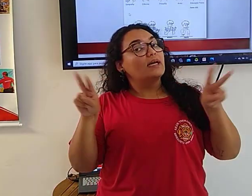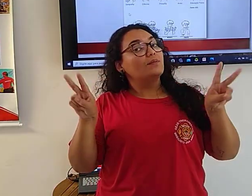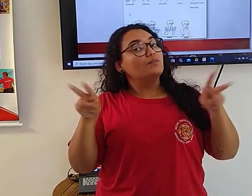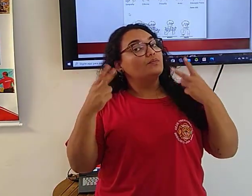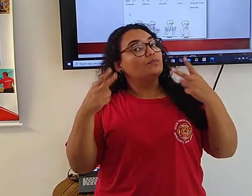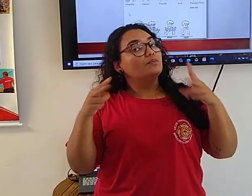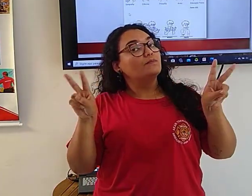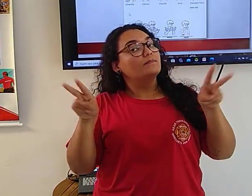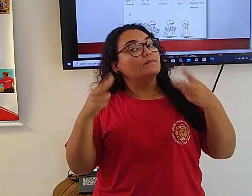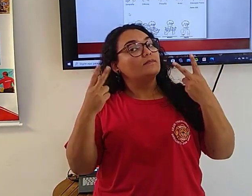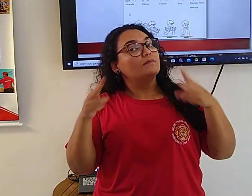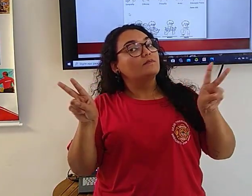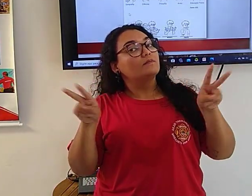Música